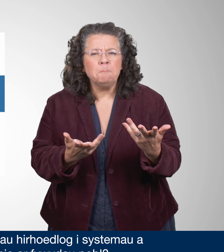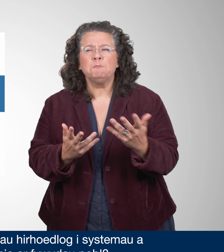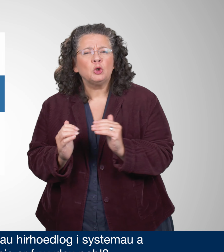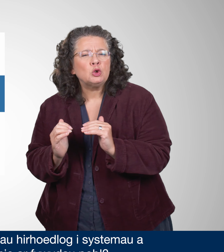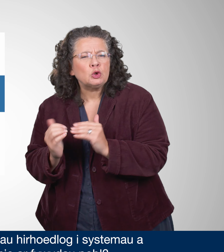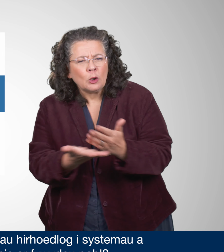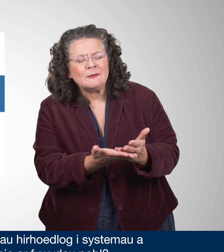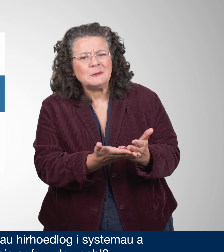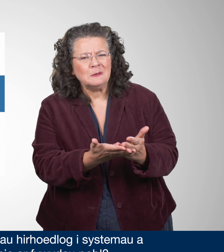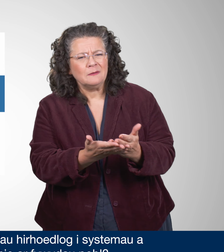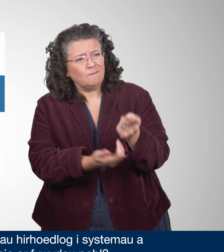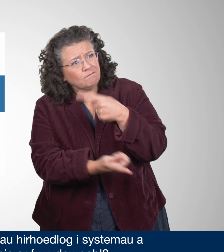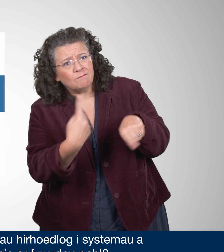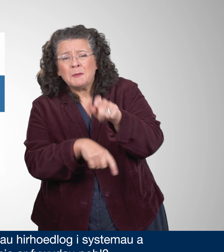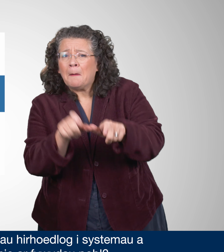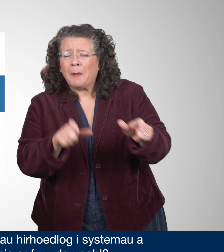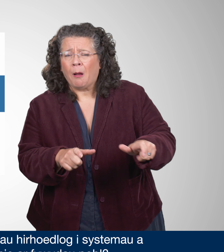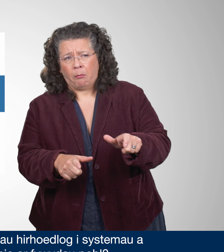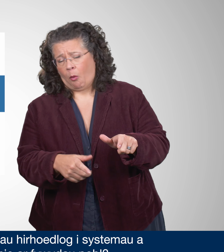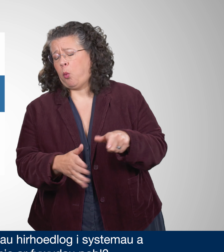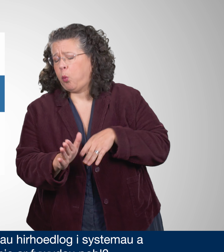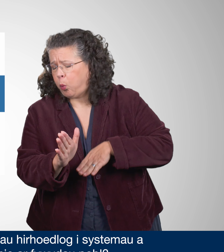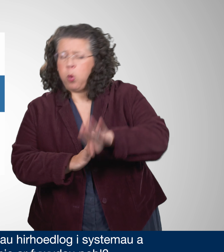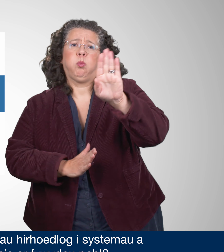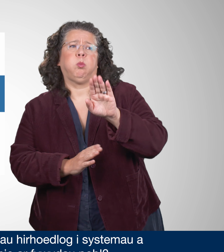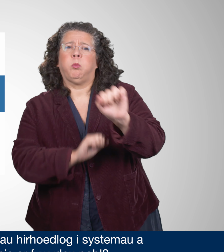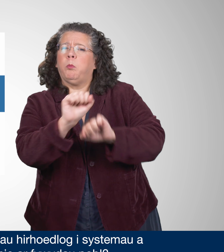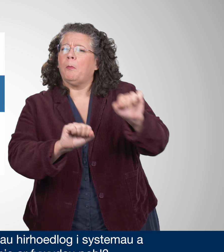effeithio ar fywydau pobl?